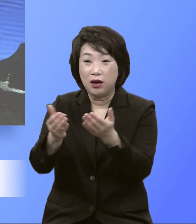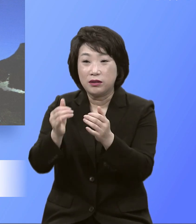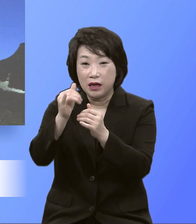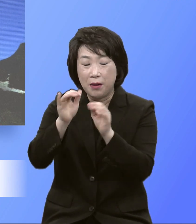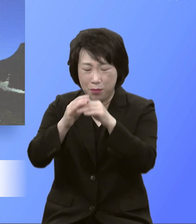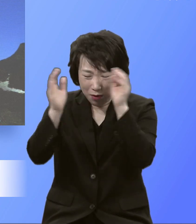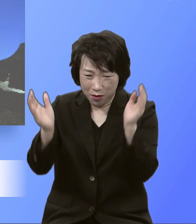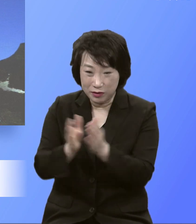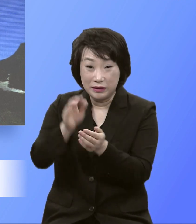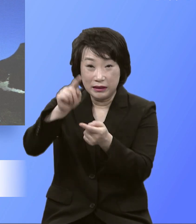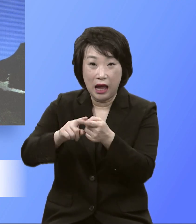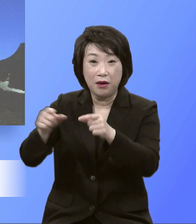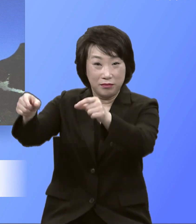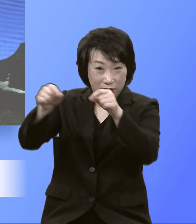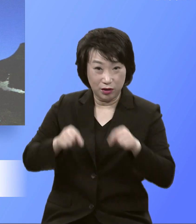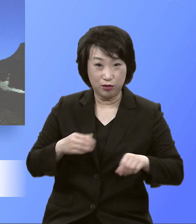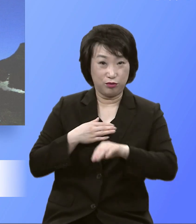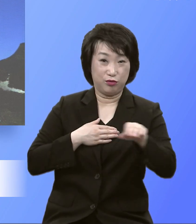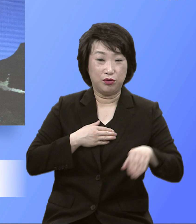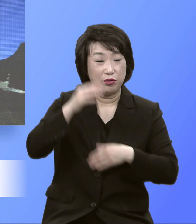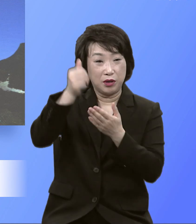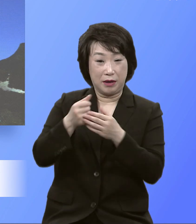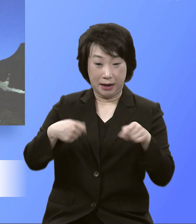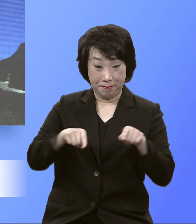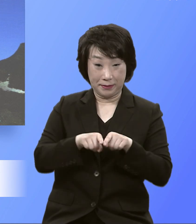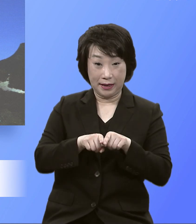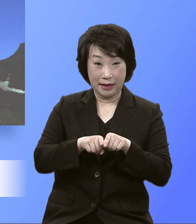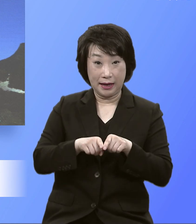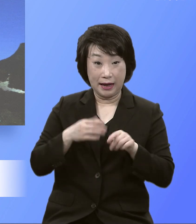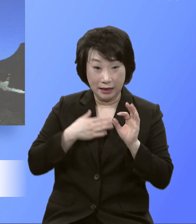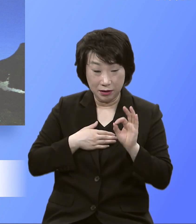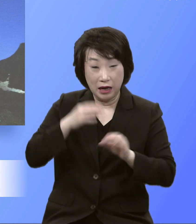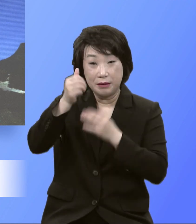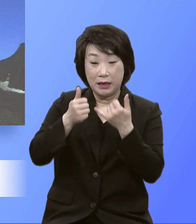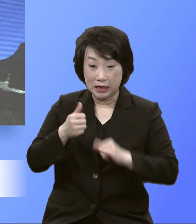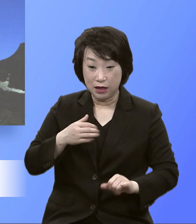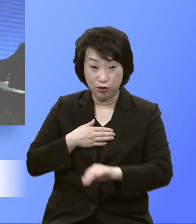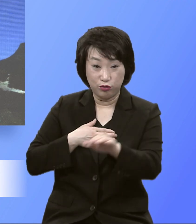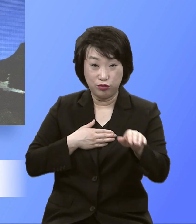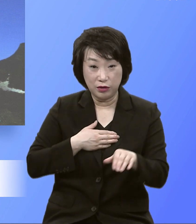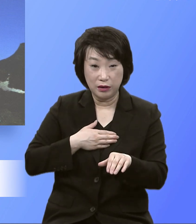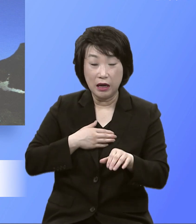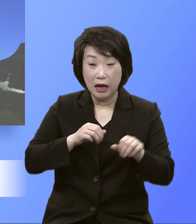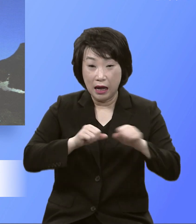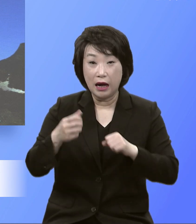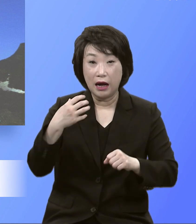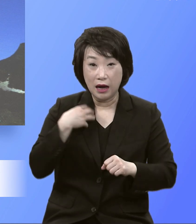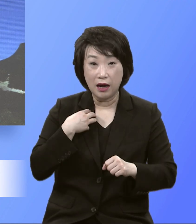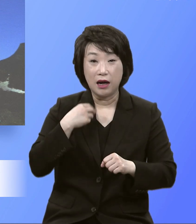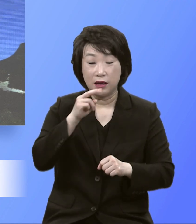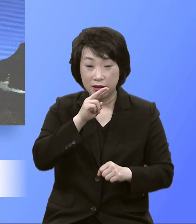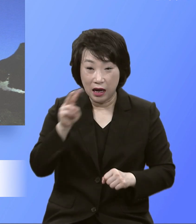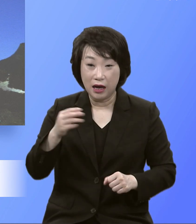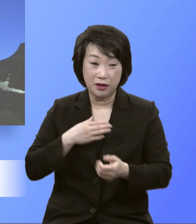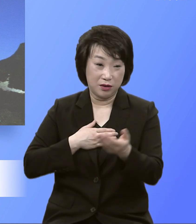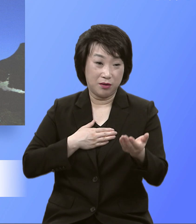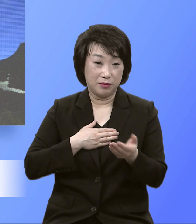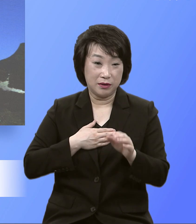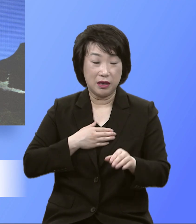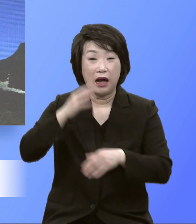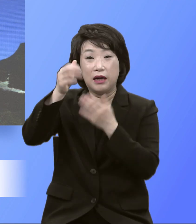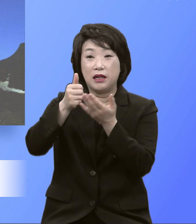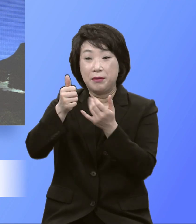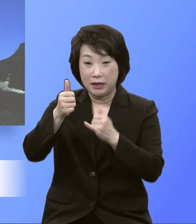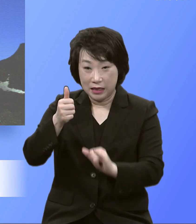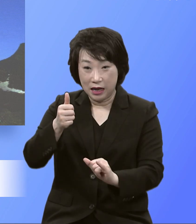역사를 그대로 우리도 성령으로 하나님의 자녀로서 하는 자라야